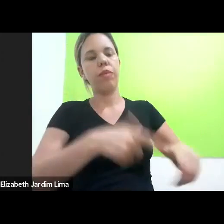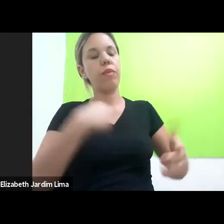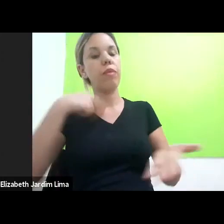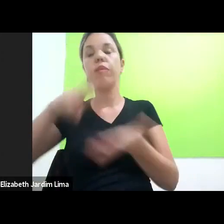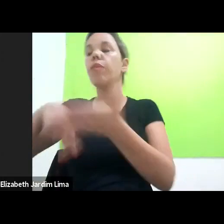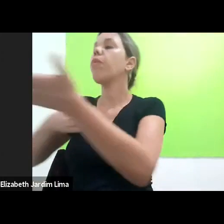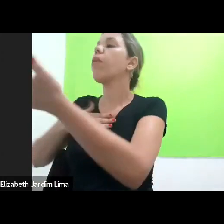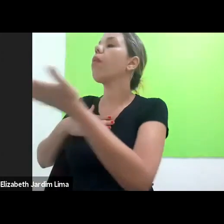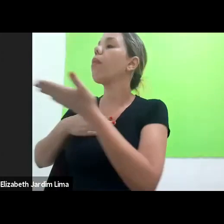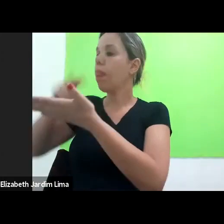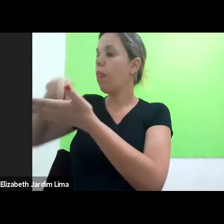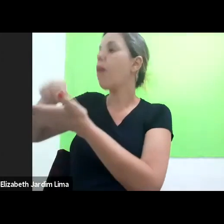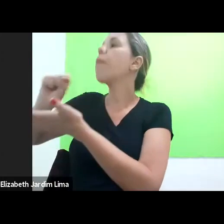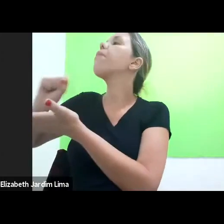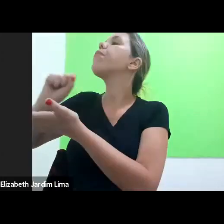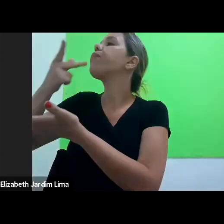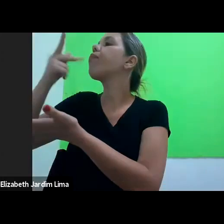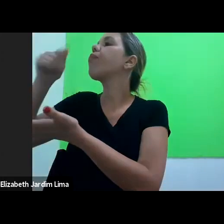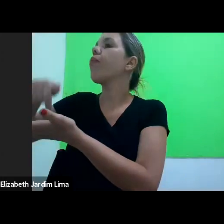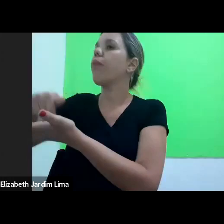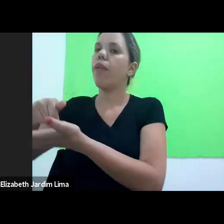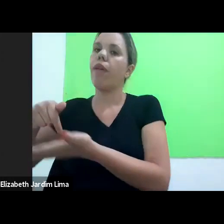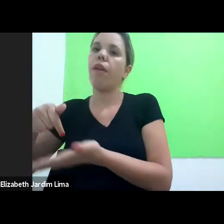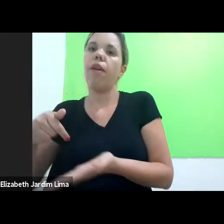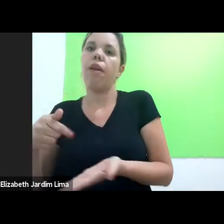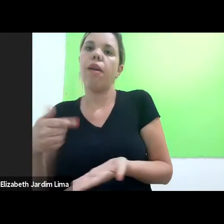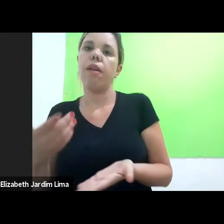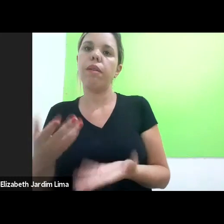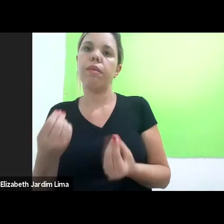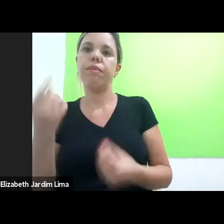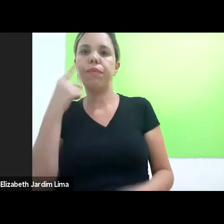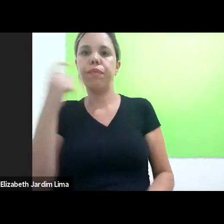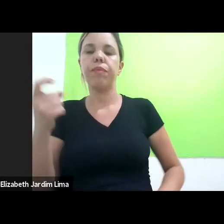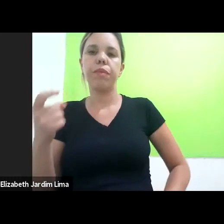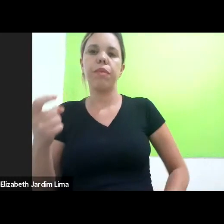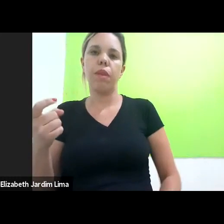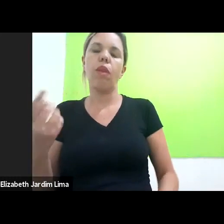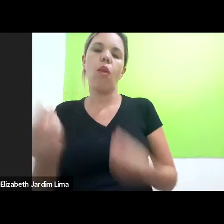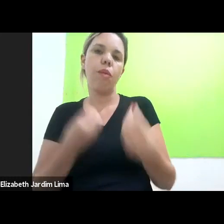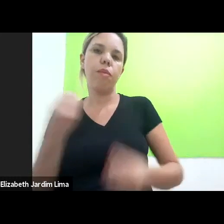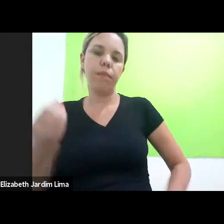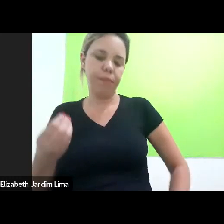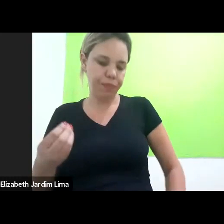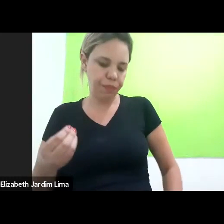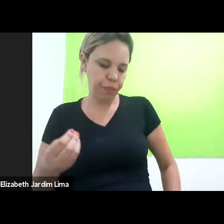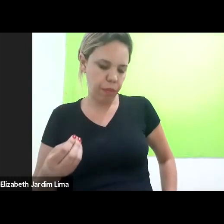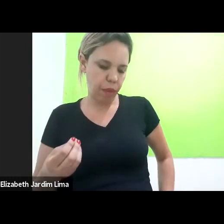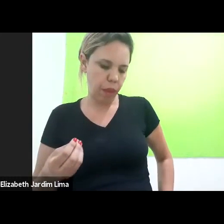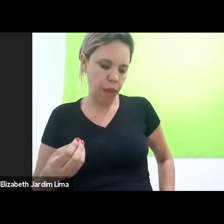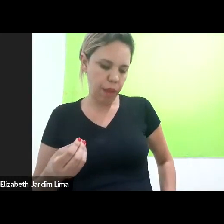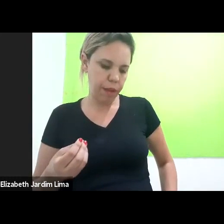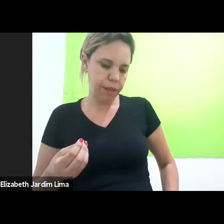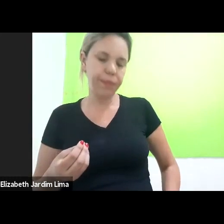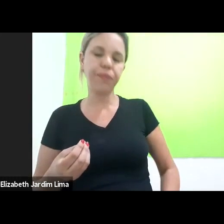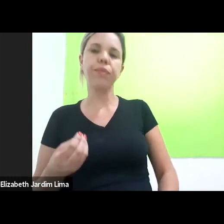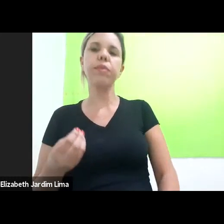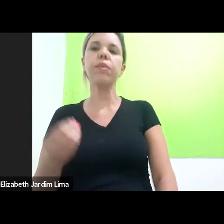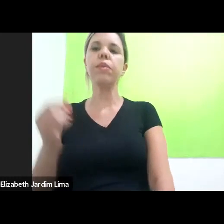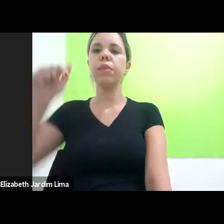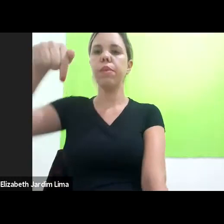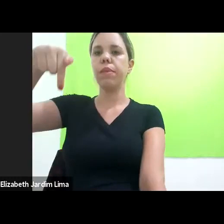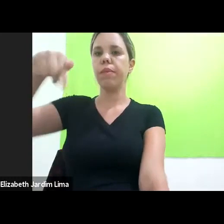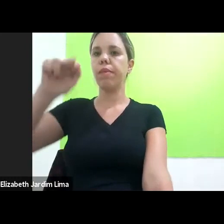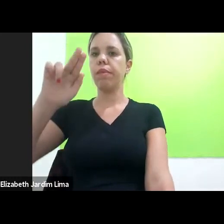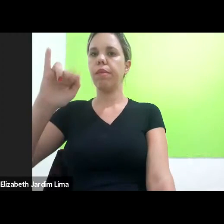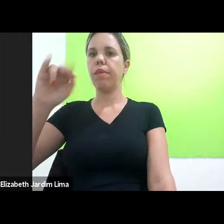para que ler os bilhetes. Então, era muito interessante a forma como o quilombo funcionava. E essa pessoa